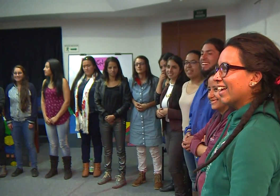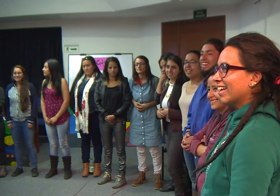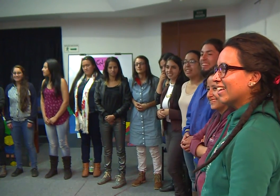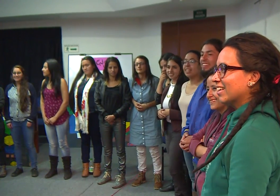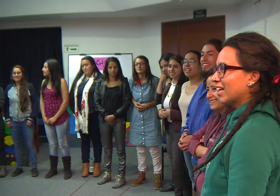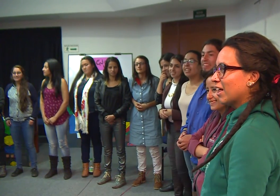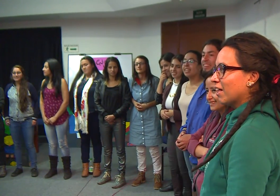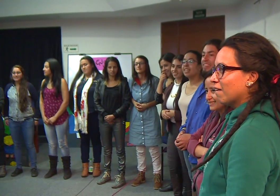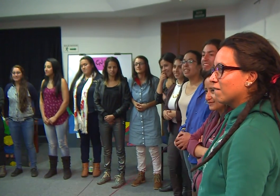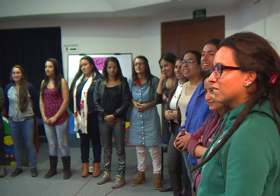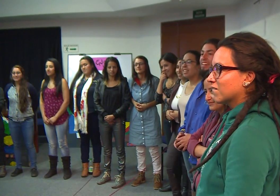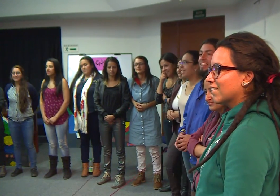¿Qué?